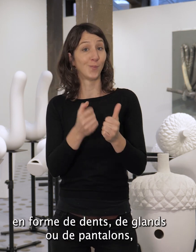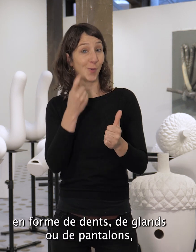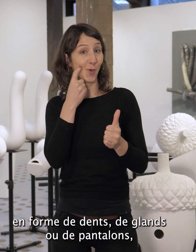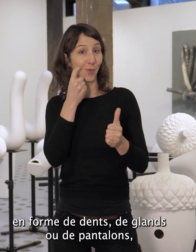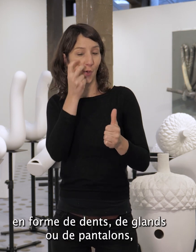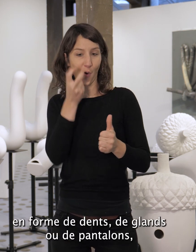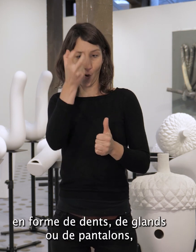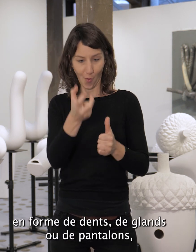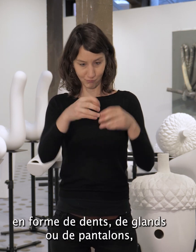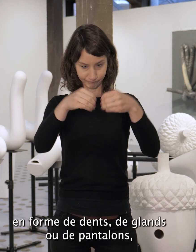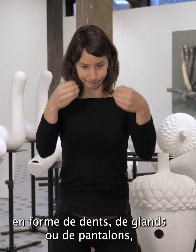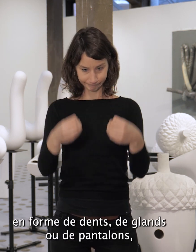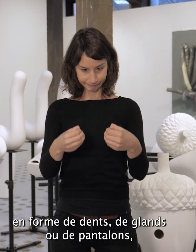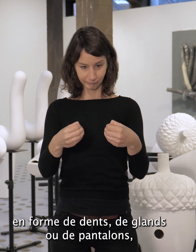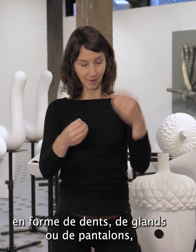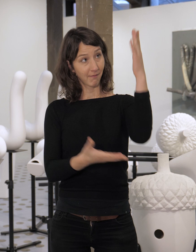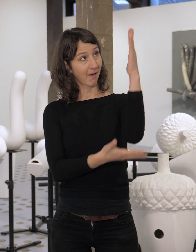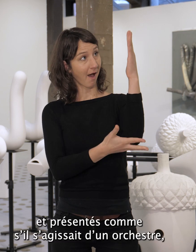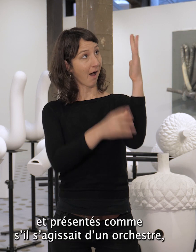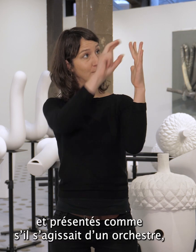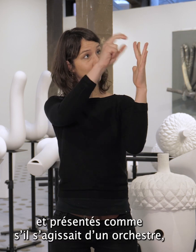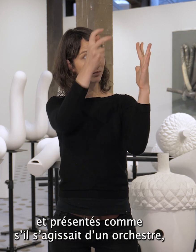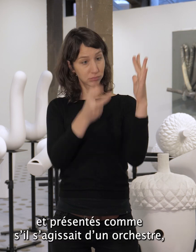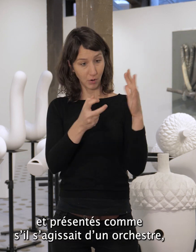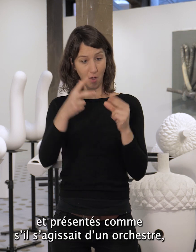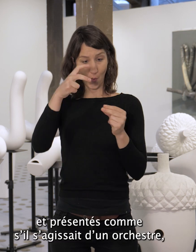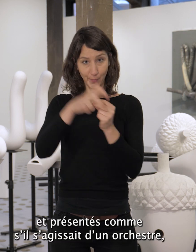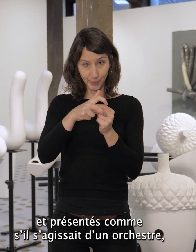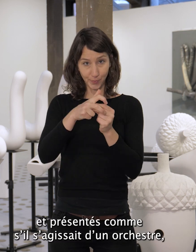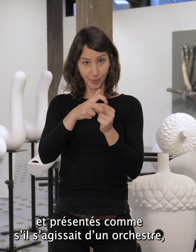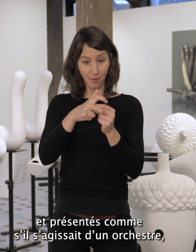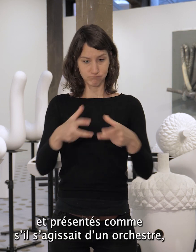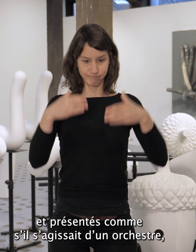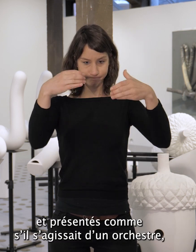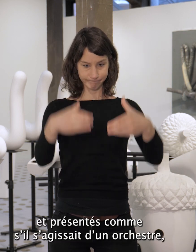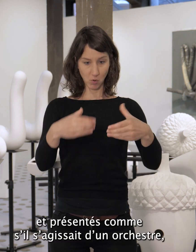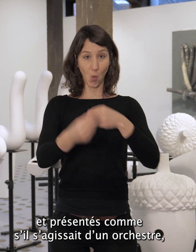de glands ou de pantalons, et présentées comme s'il s'agissait d'un orchestre.